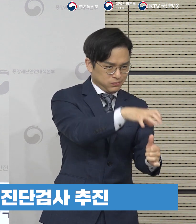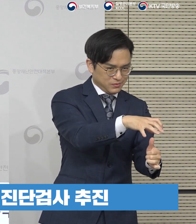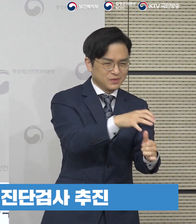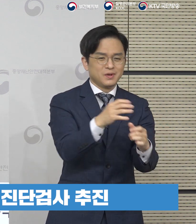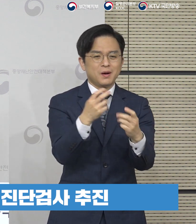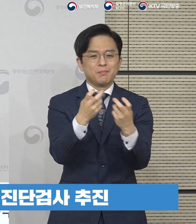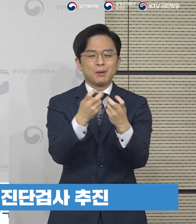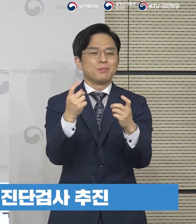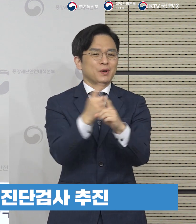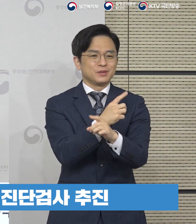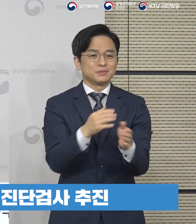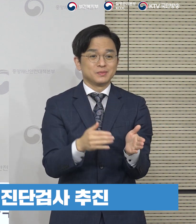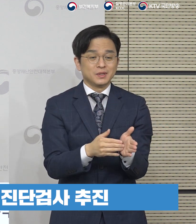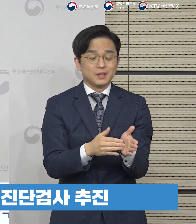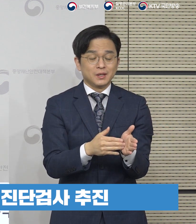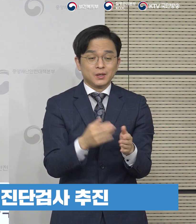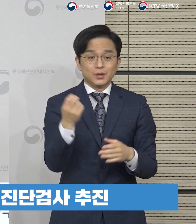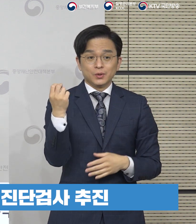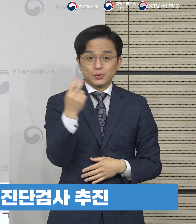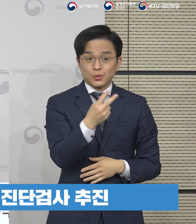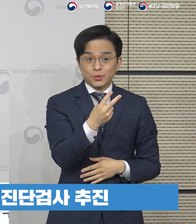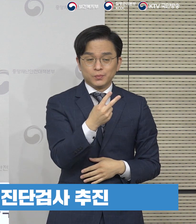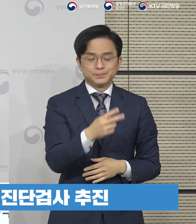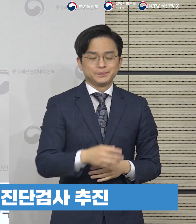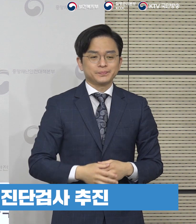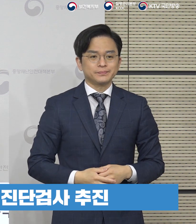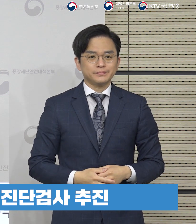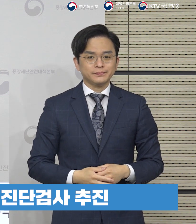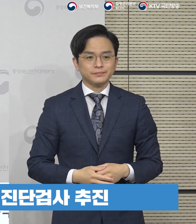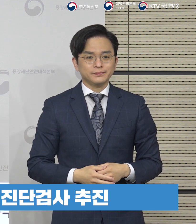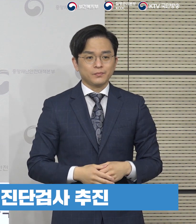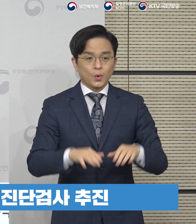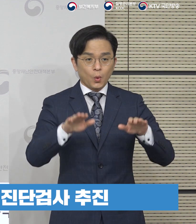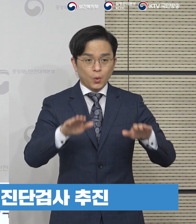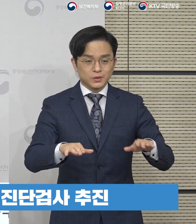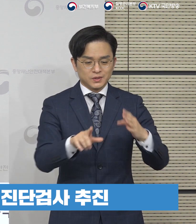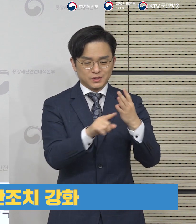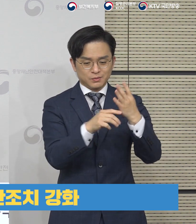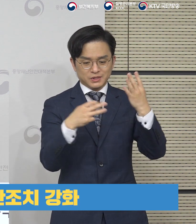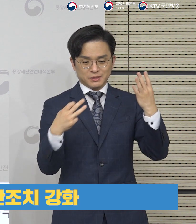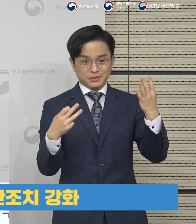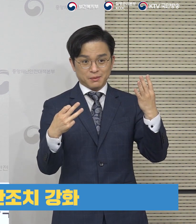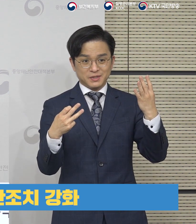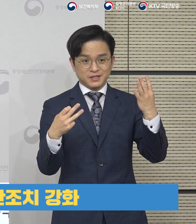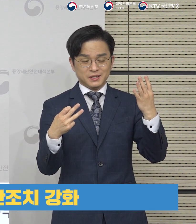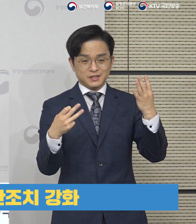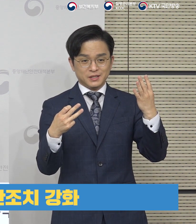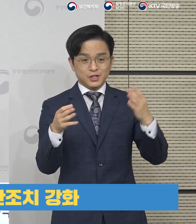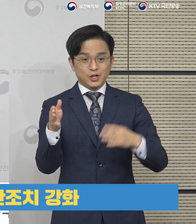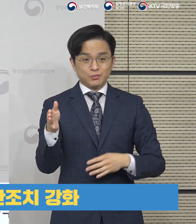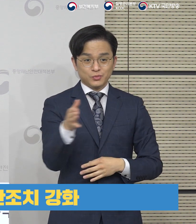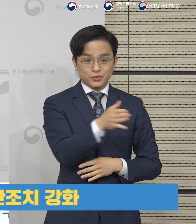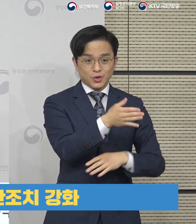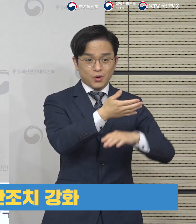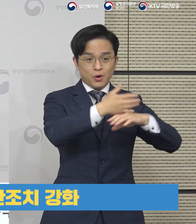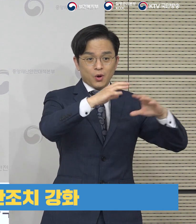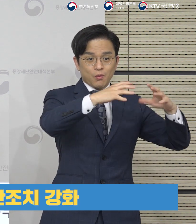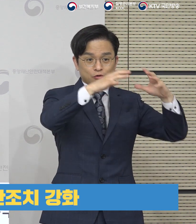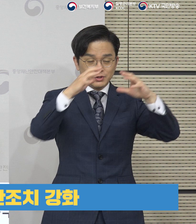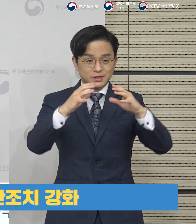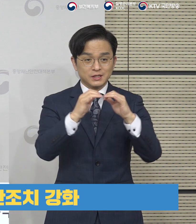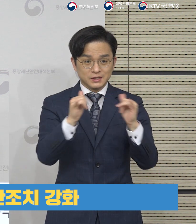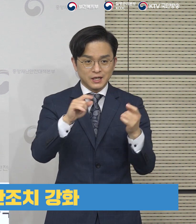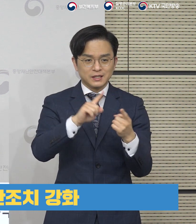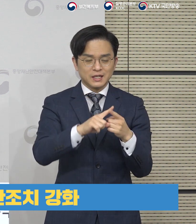격리하는 방안을 마련하고 있습니다. 더불어 출발지 기준으로 오늘 0시부터 외국인에